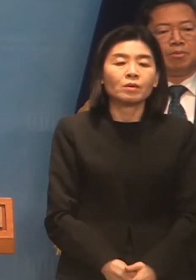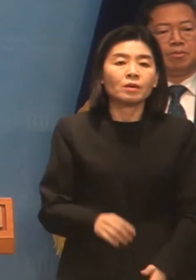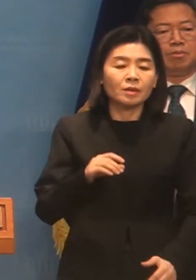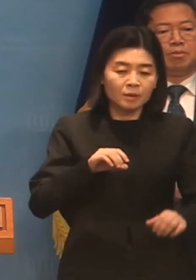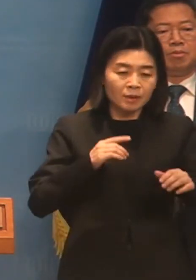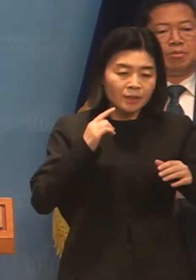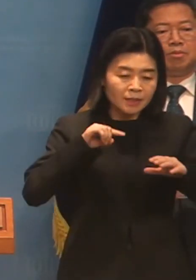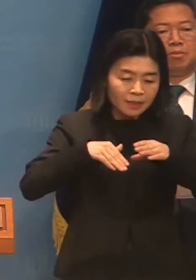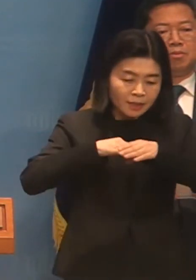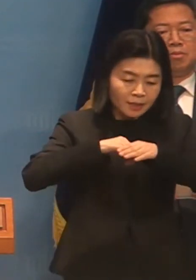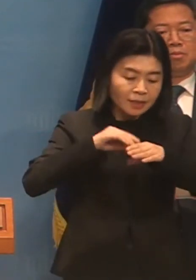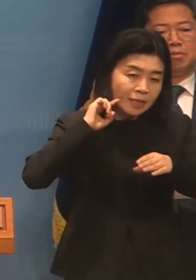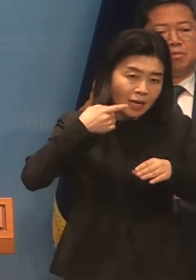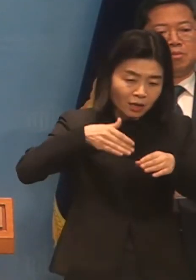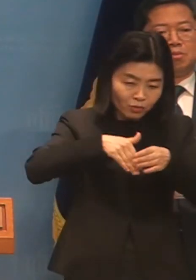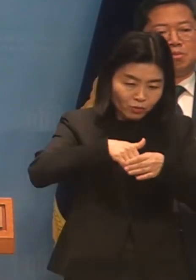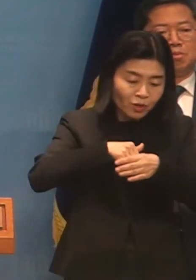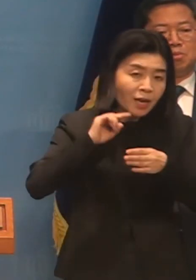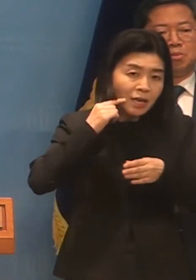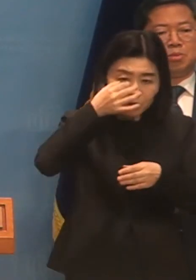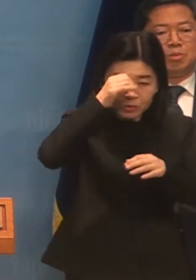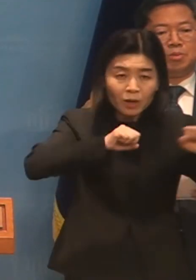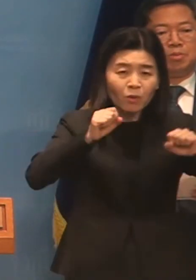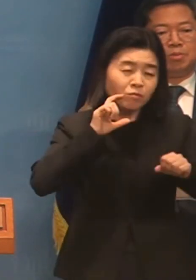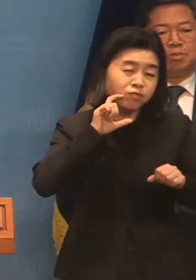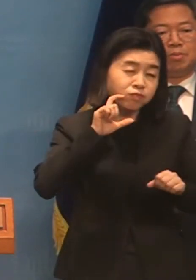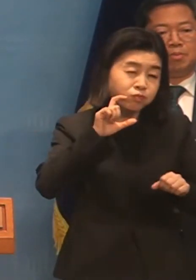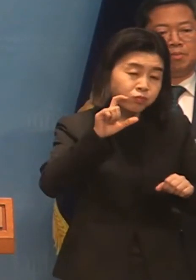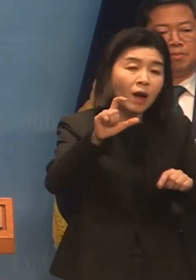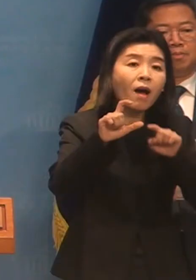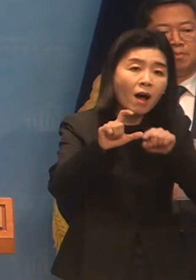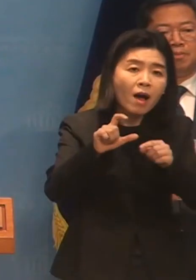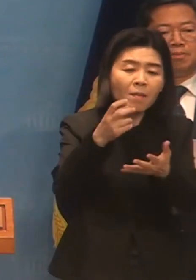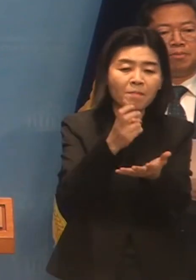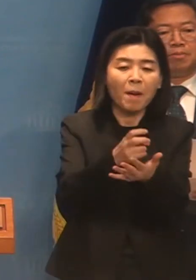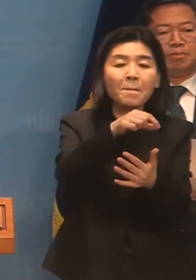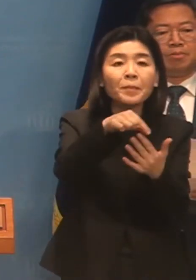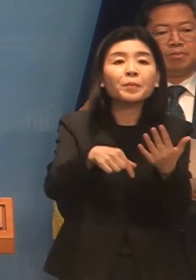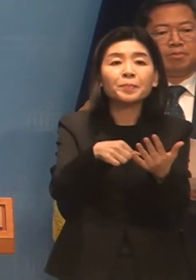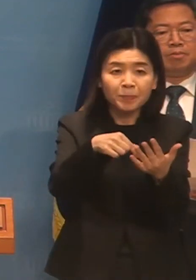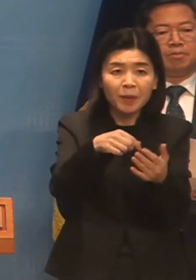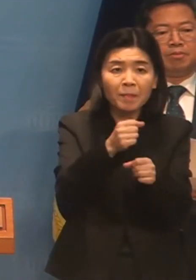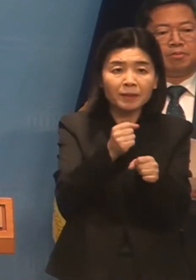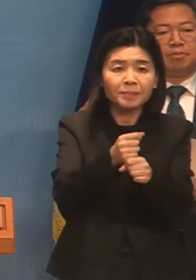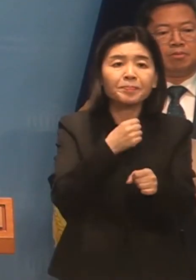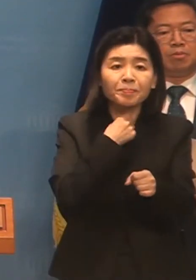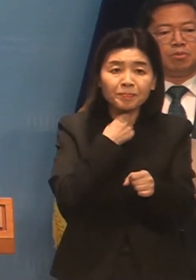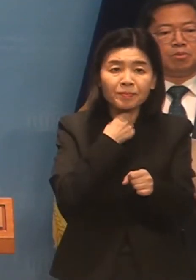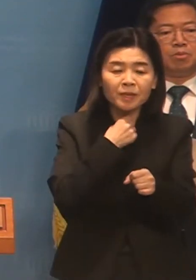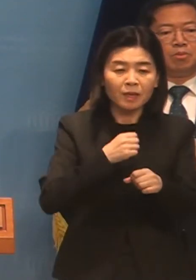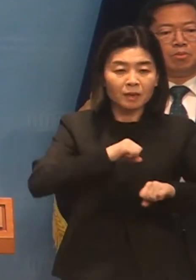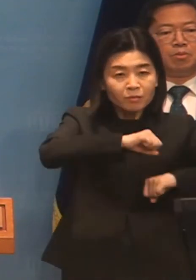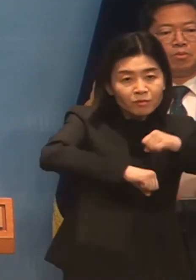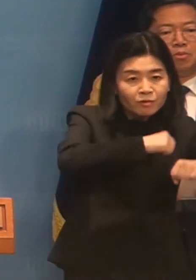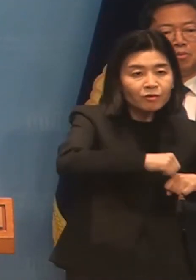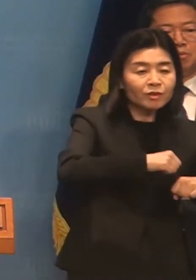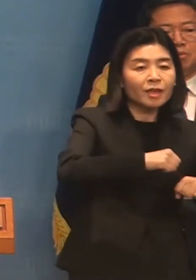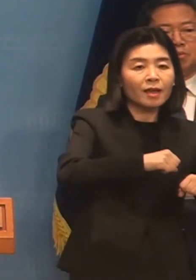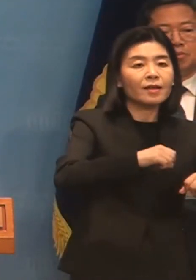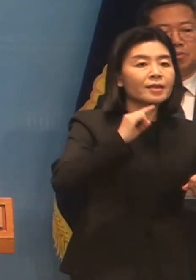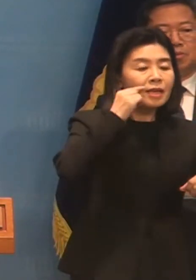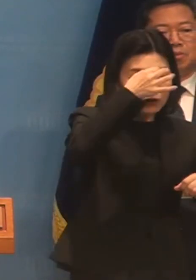지속가능한 예술 활동을 위한 제도 및 법규 마련이라는 제 전제 아래 프리랜서 예술인